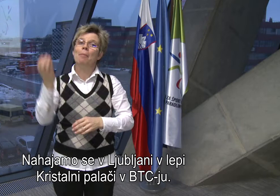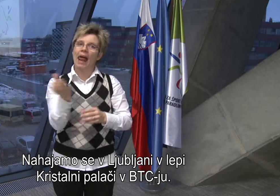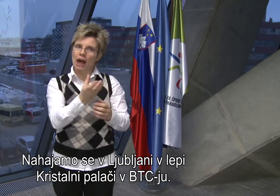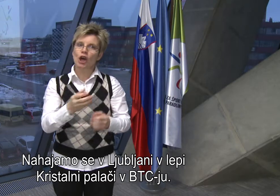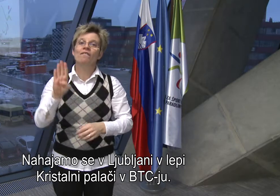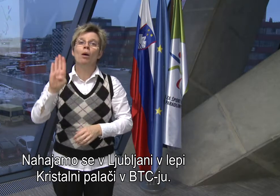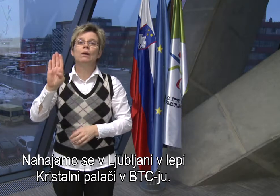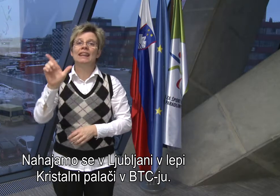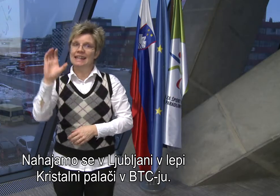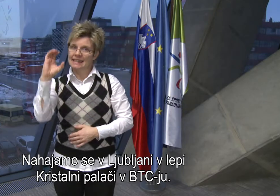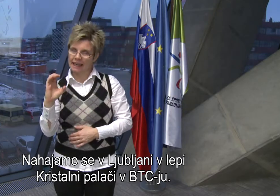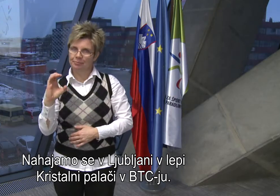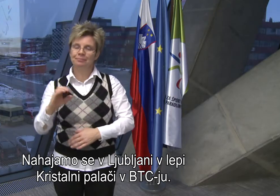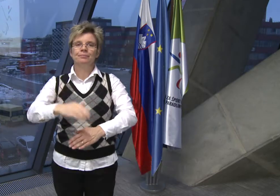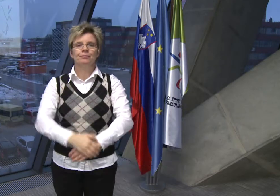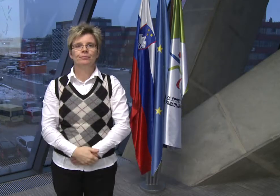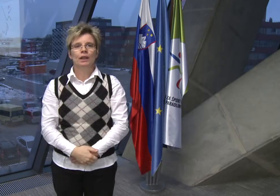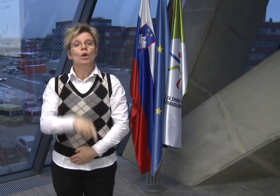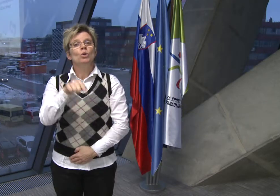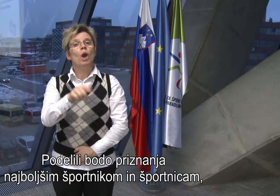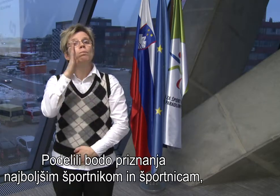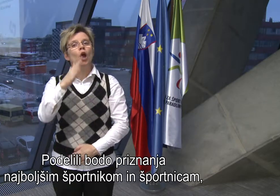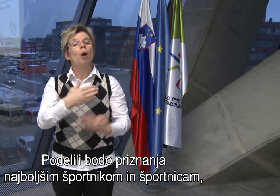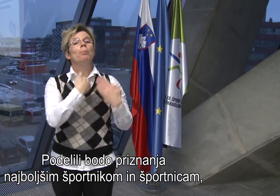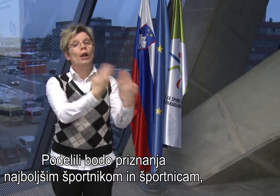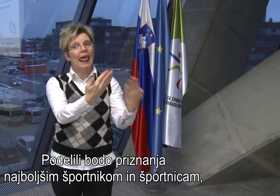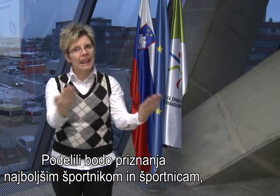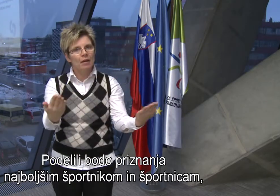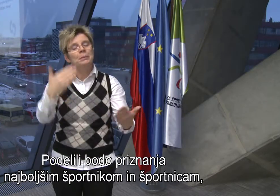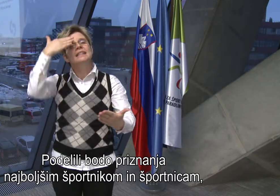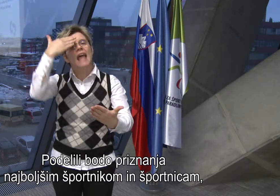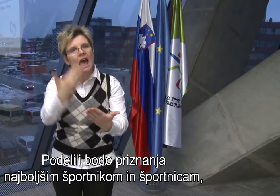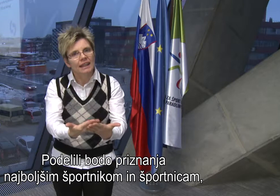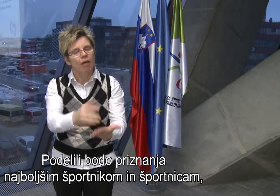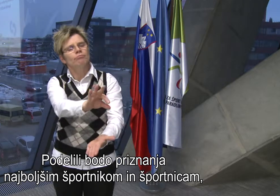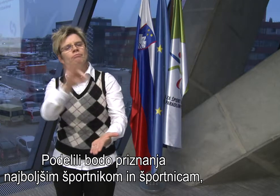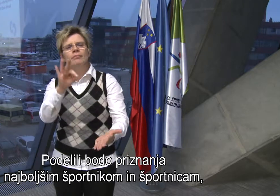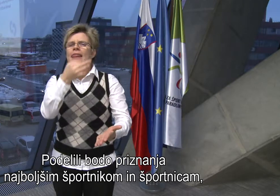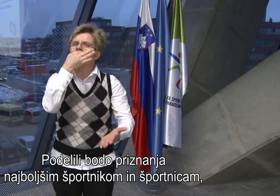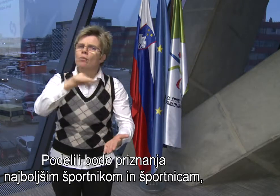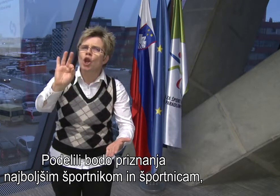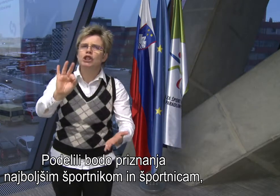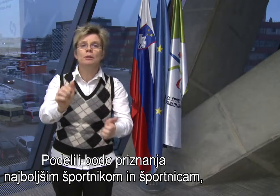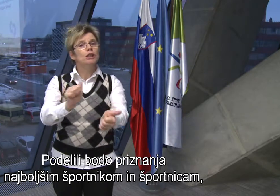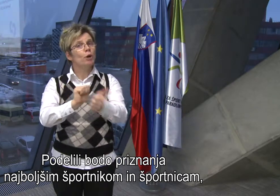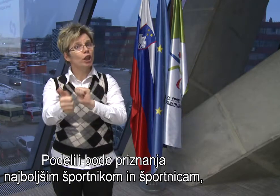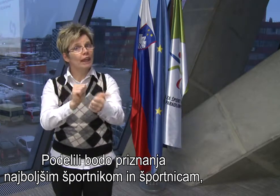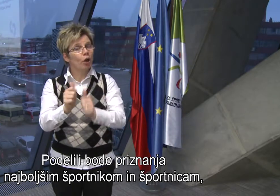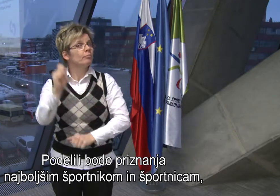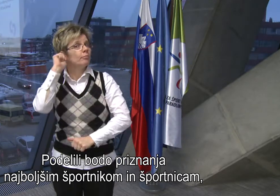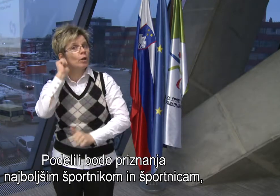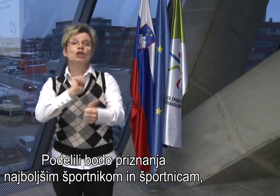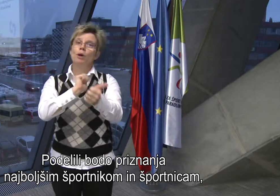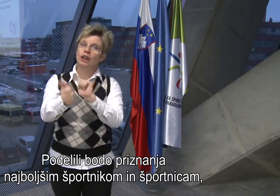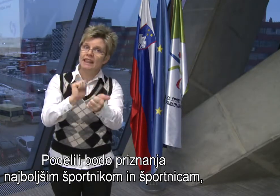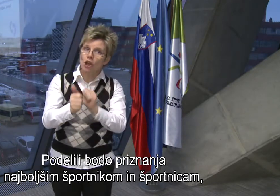Ne, idem nazaj. Še na moči. Ne, gremo pa še. Stare trenar zapad.